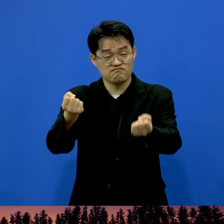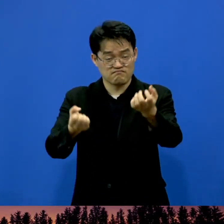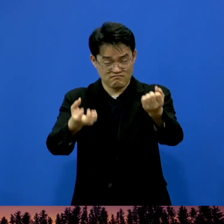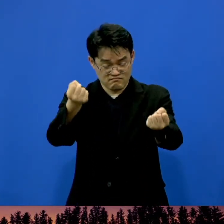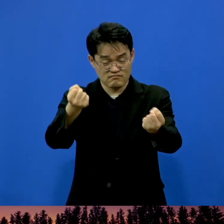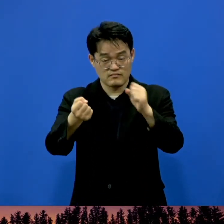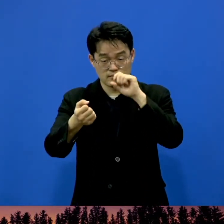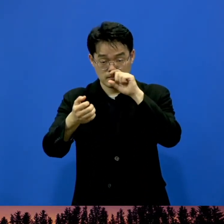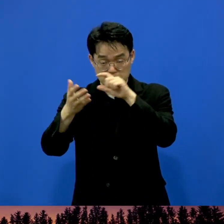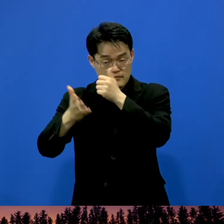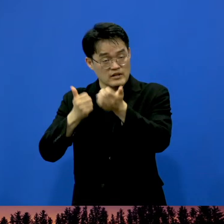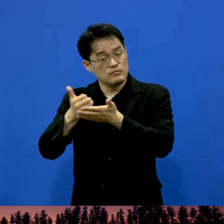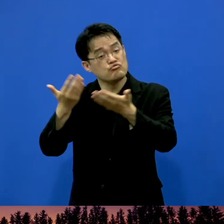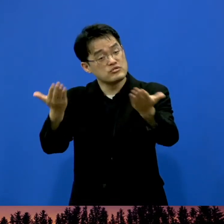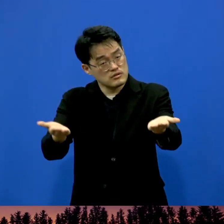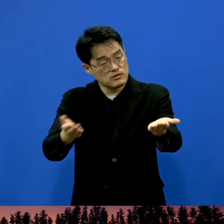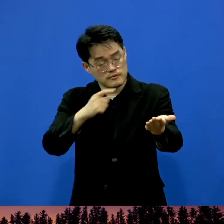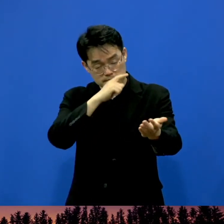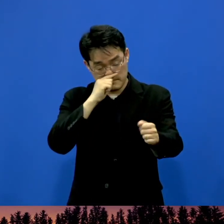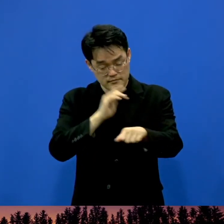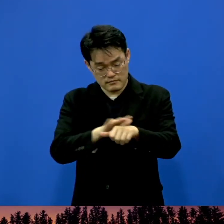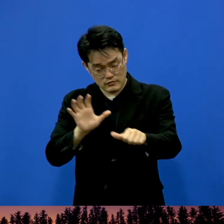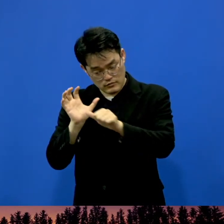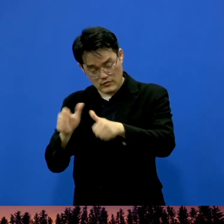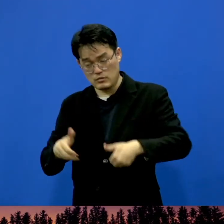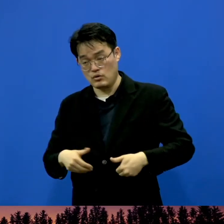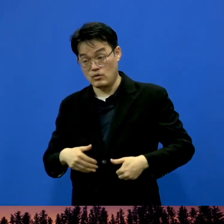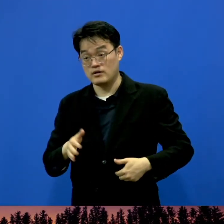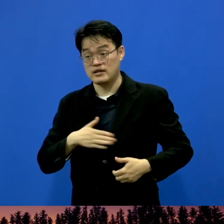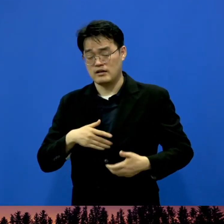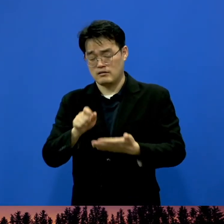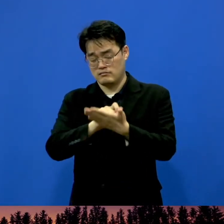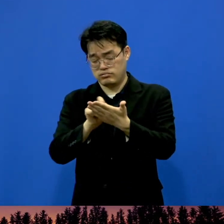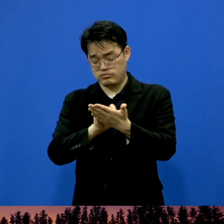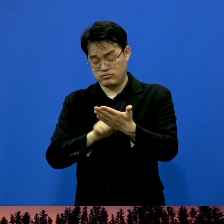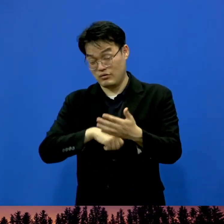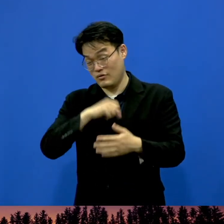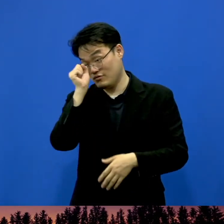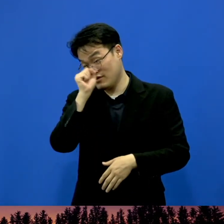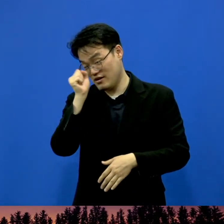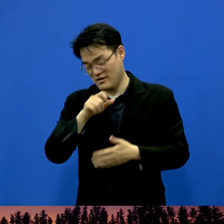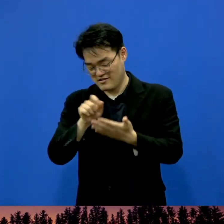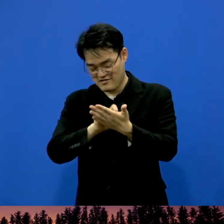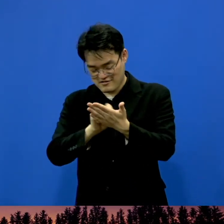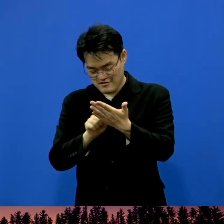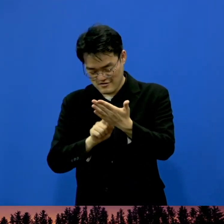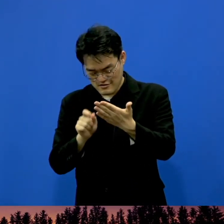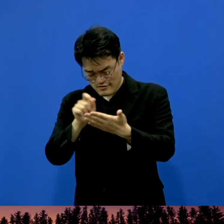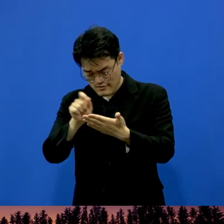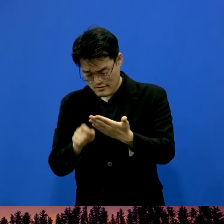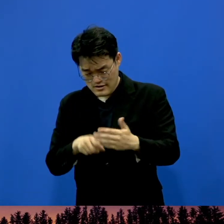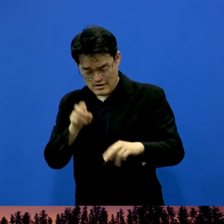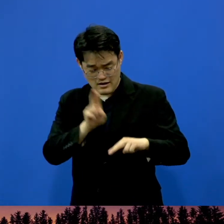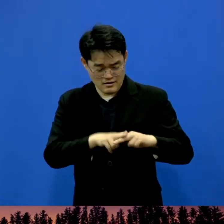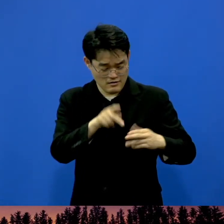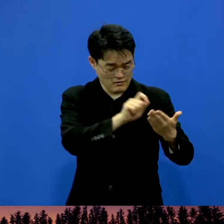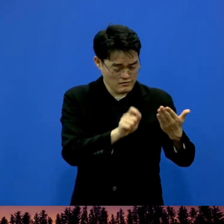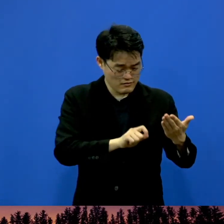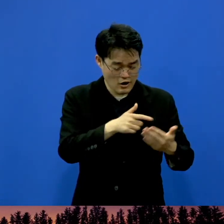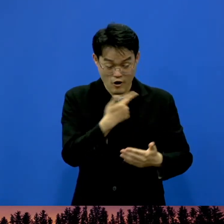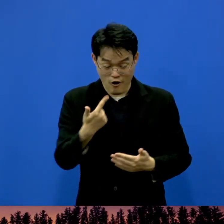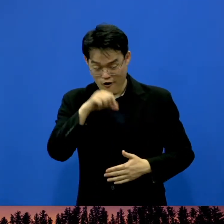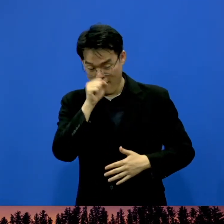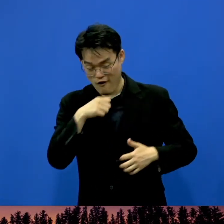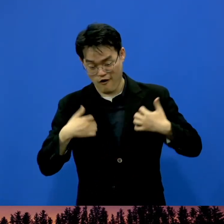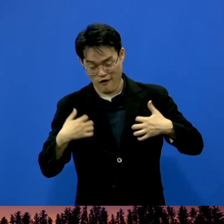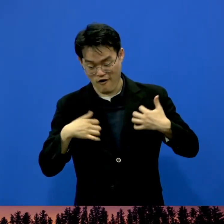여러분. 저는 글 쓰는 걸 좋아해요. 잘 쓰지는 못하지만 글 쓰는 걸 좋아해요. 완전 막 글 쓰는 게 너무, 이게